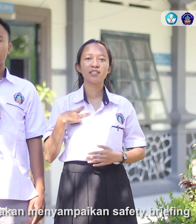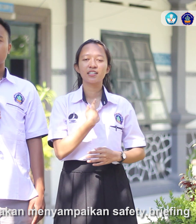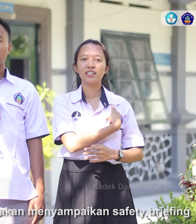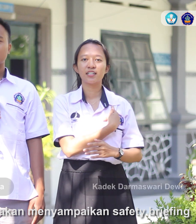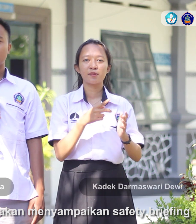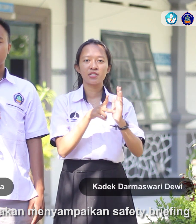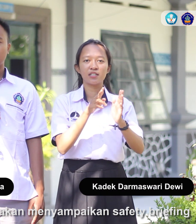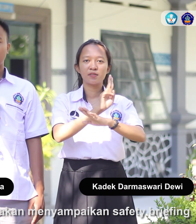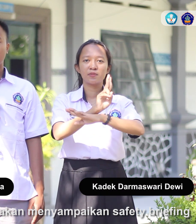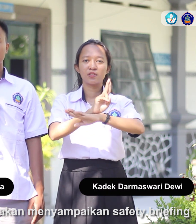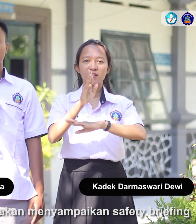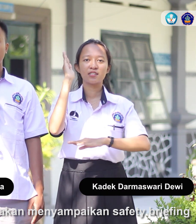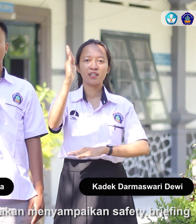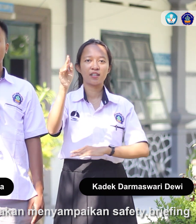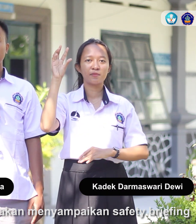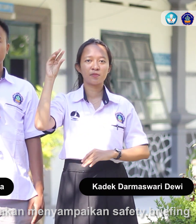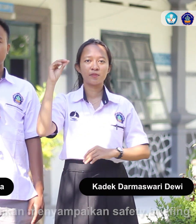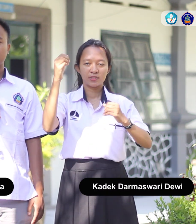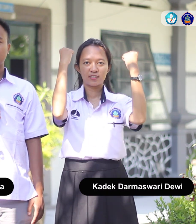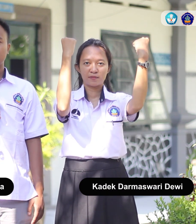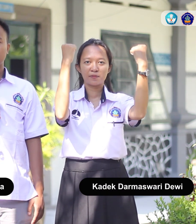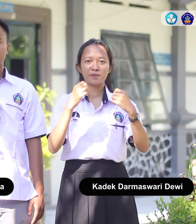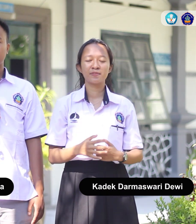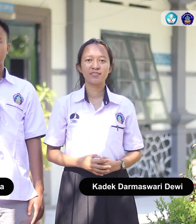Kami dari petugas akan menyampaikan safety briefing.